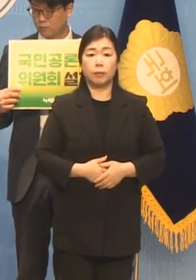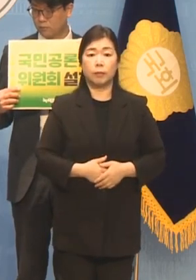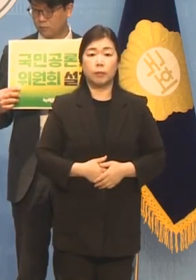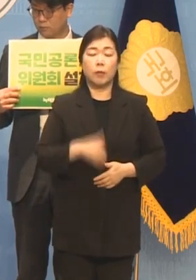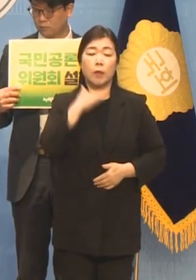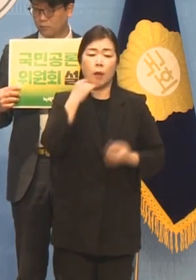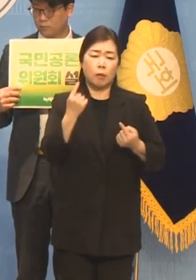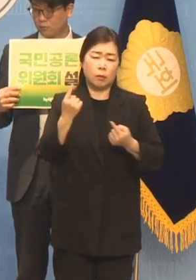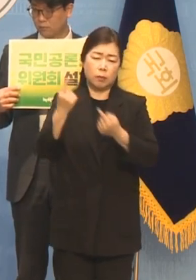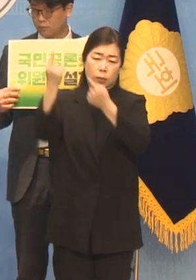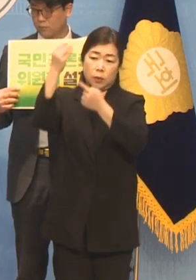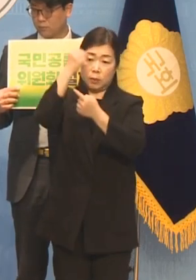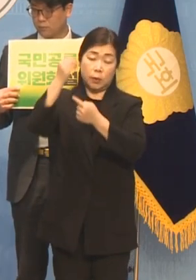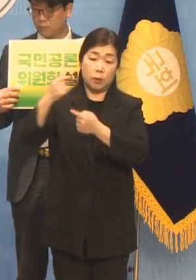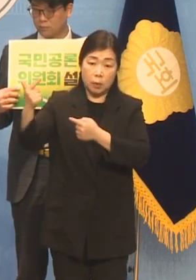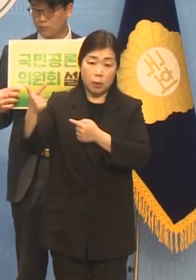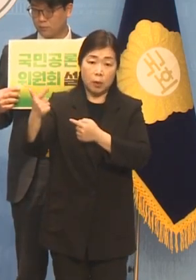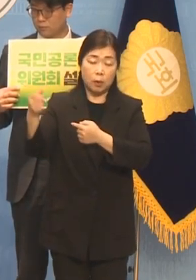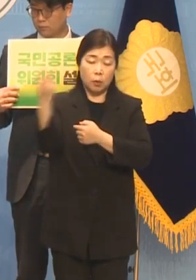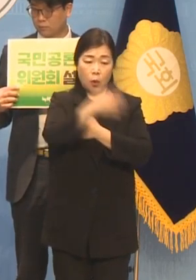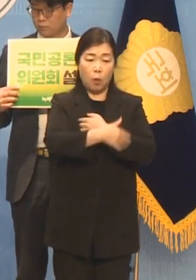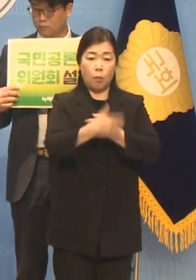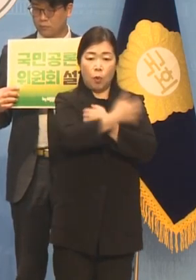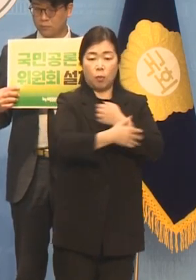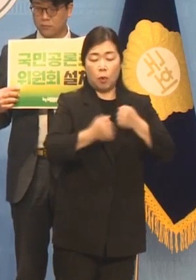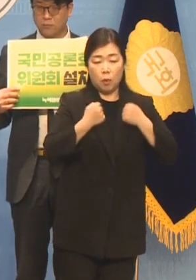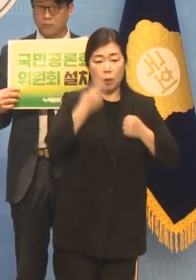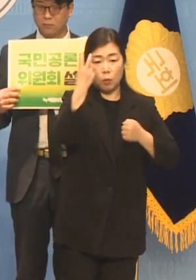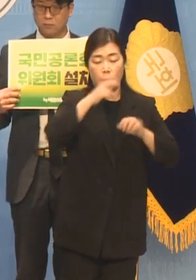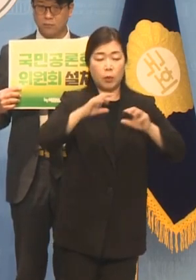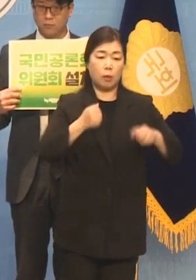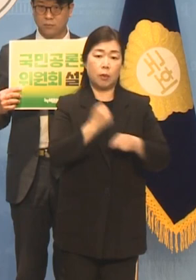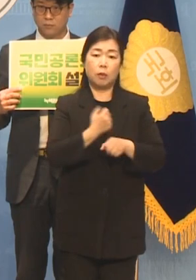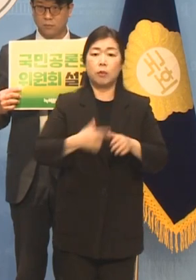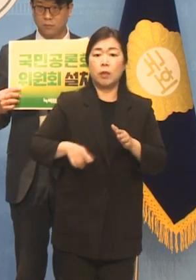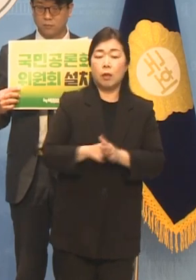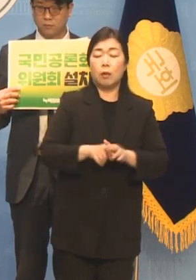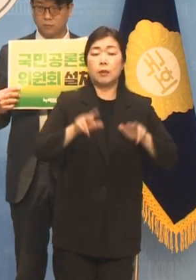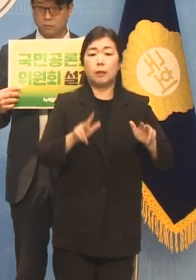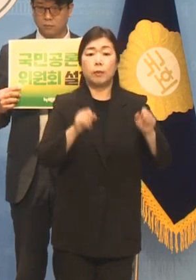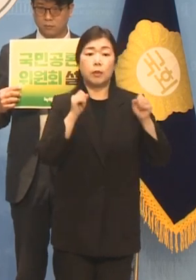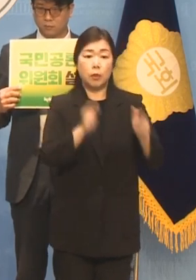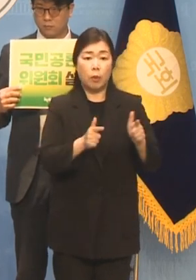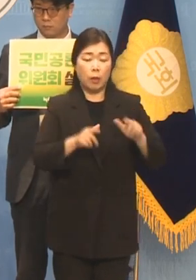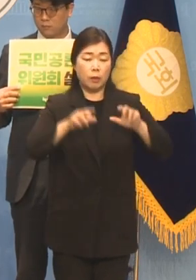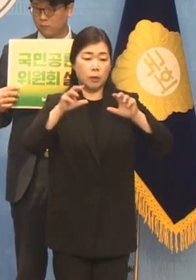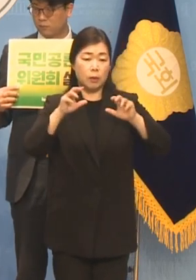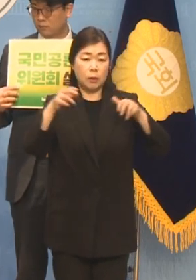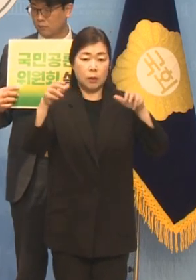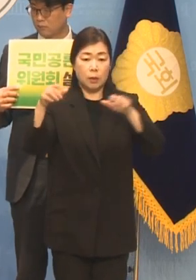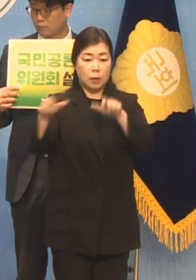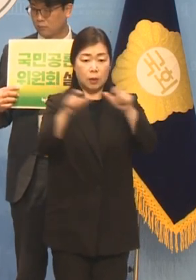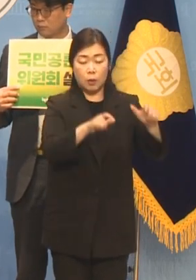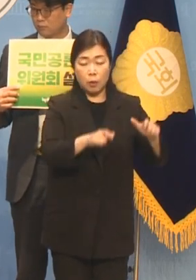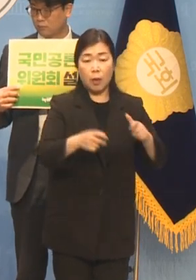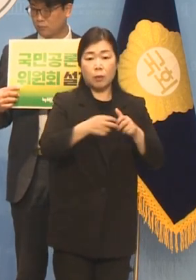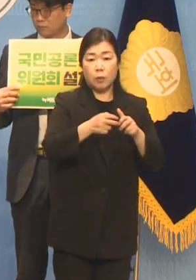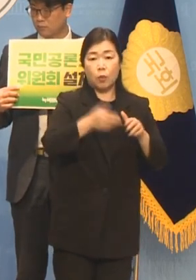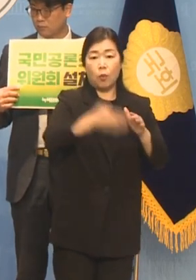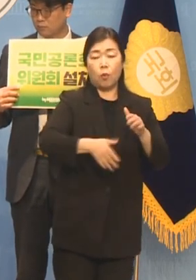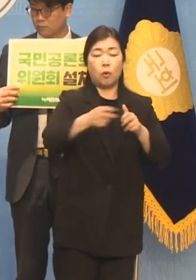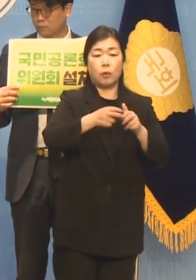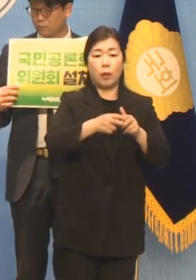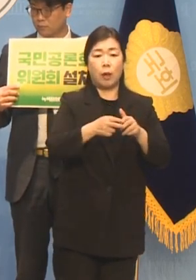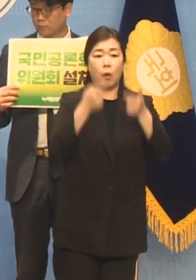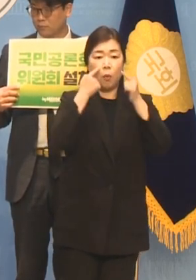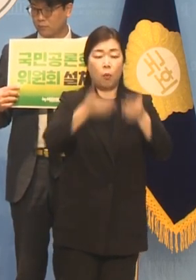초고령사회 건강 돌봄 국가로 가기 위해 이번 기회에 지역 공공의대 설립, 70개 중진료권의 공공병원